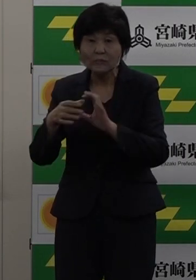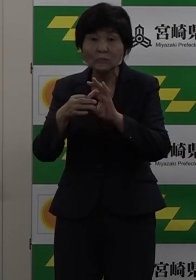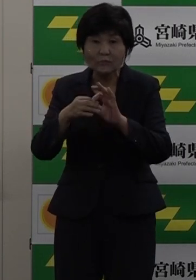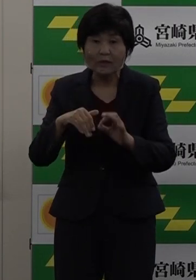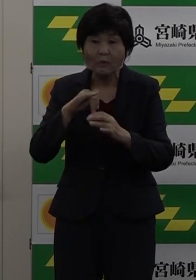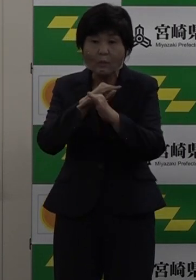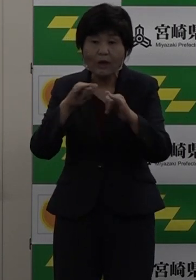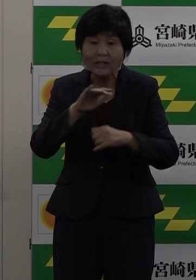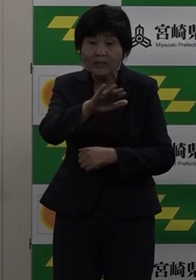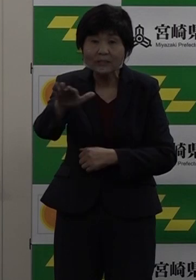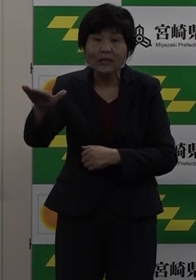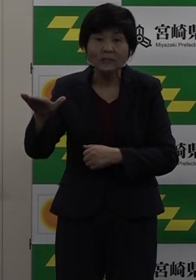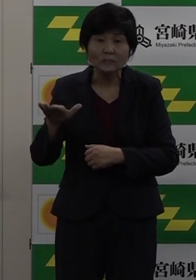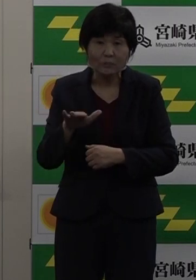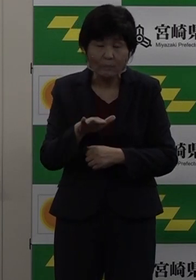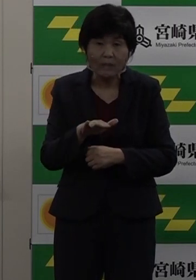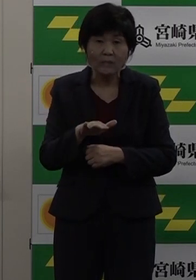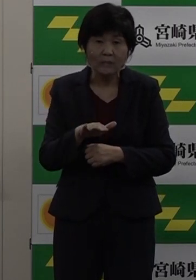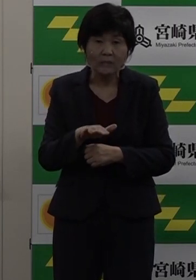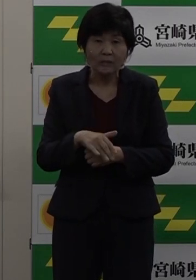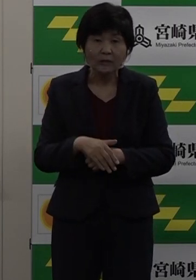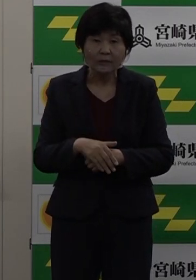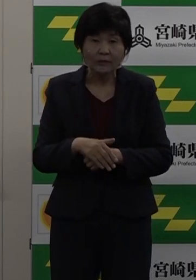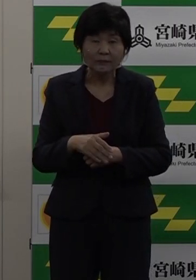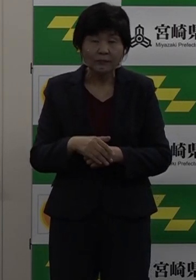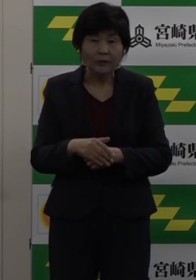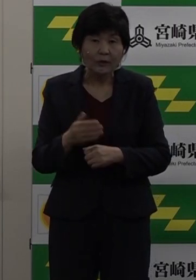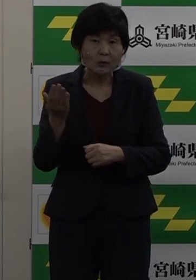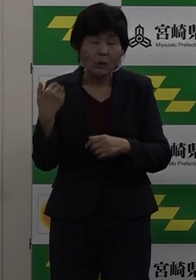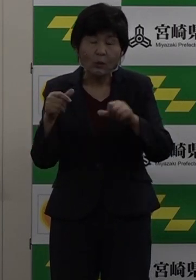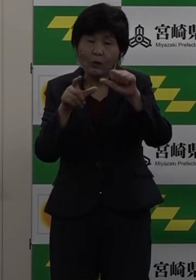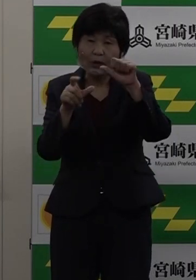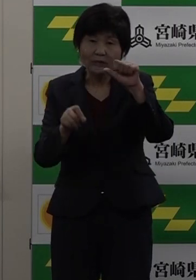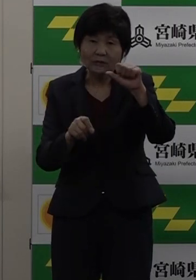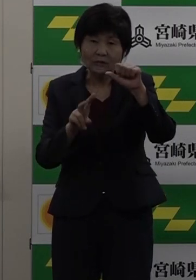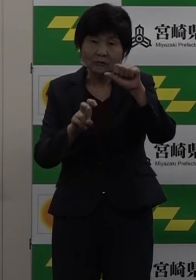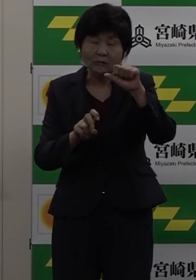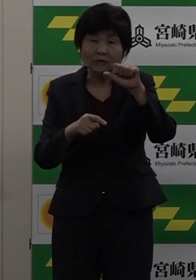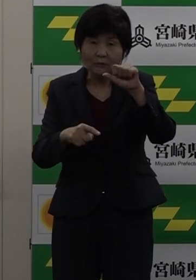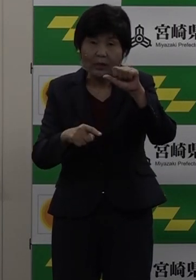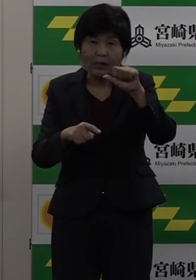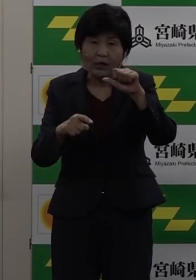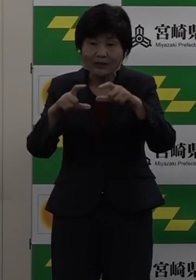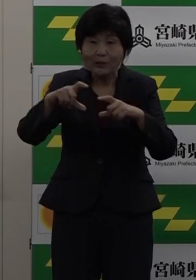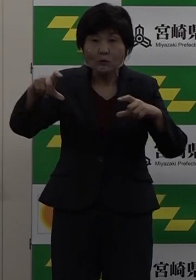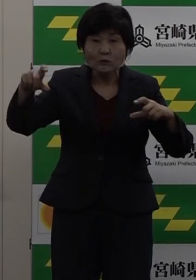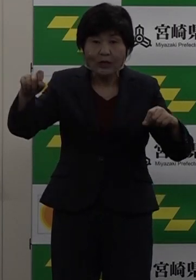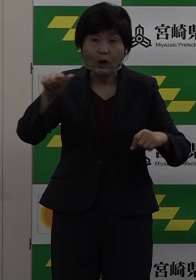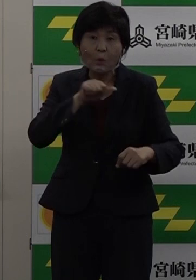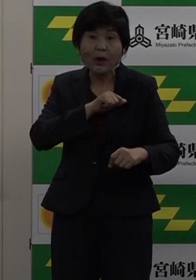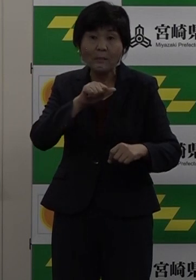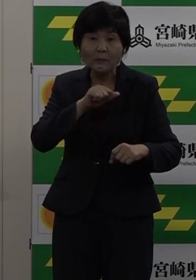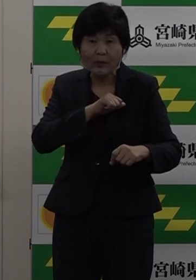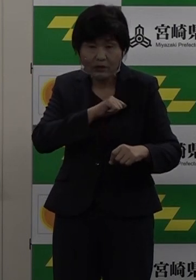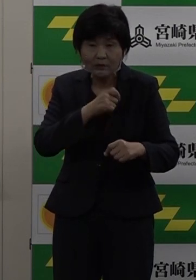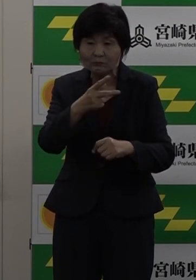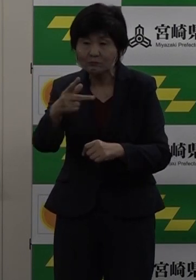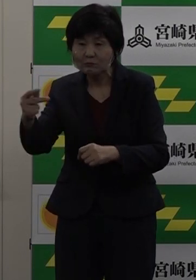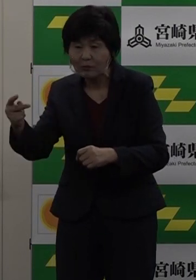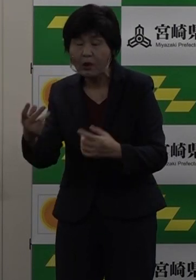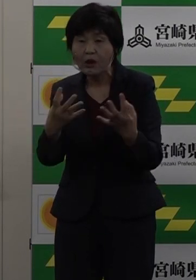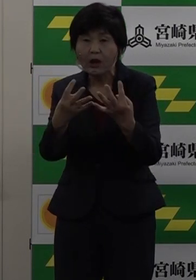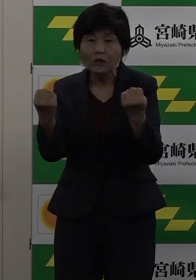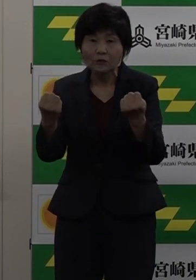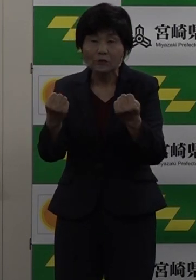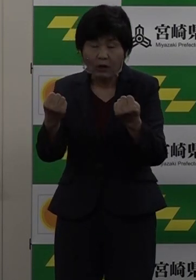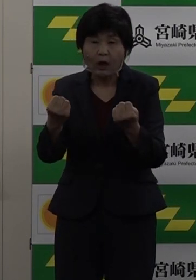の5月23日の時点ではですね、接種率が全国で5位というような感じで比較的始まったばかりの